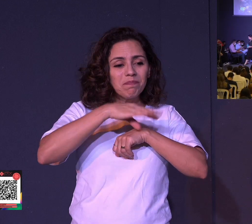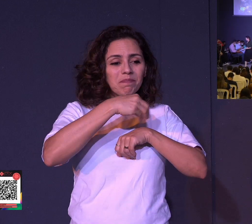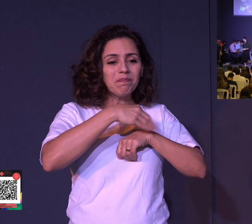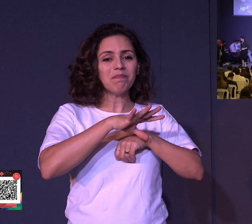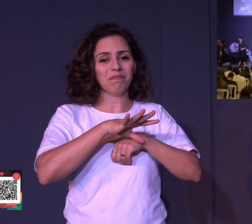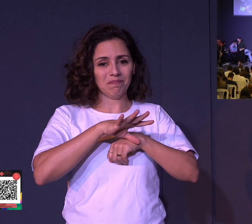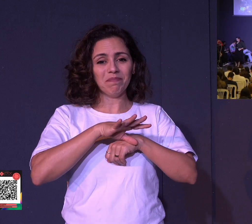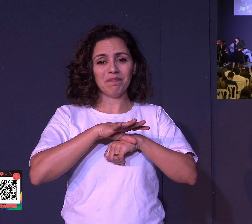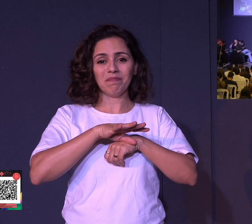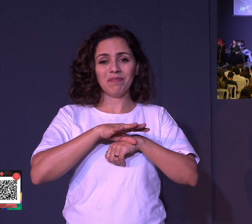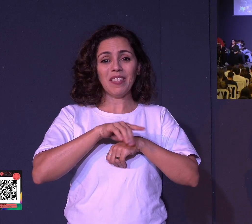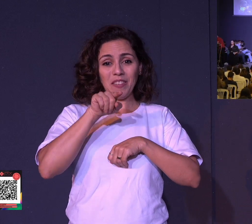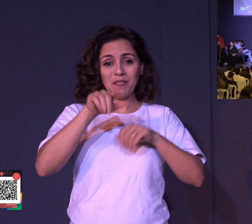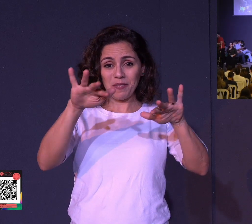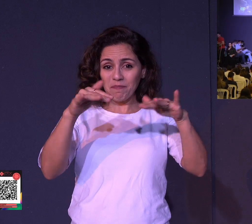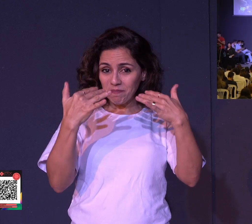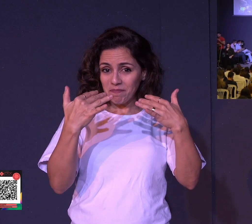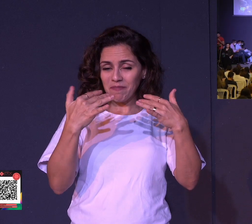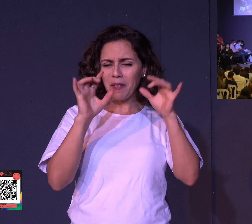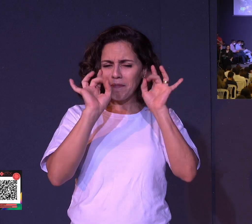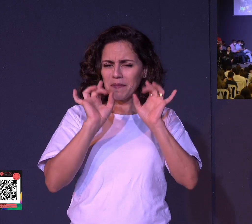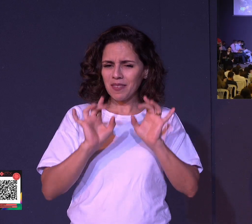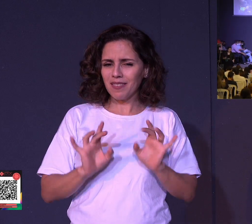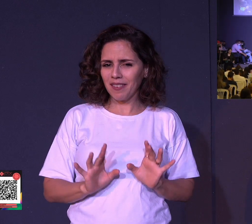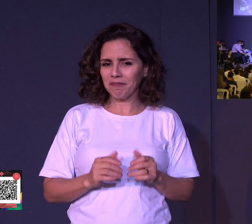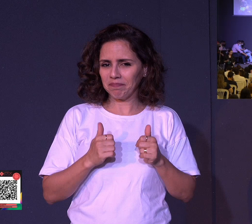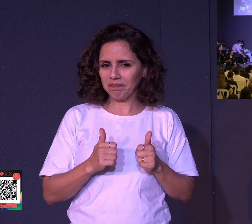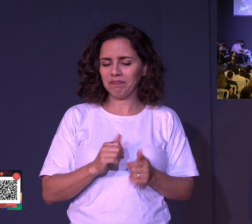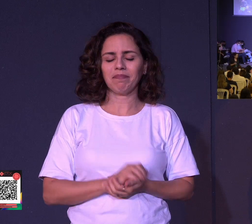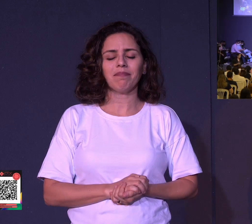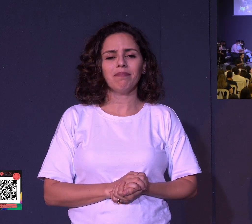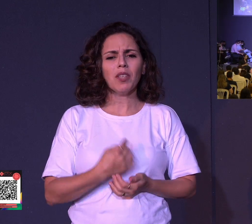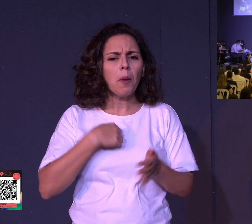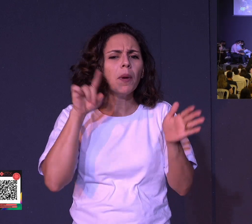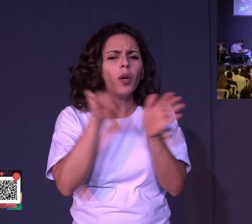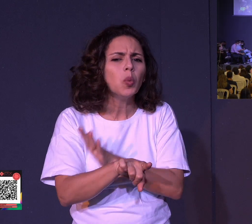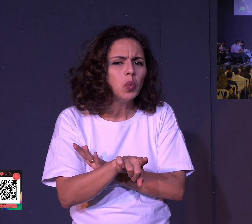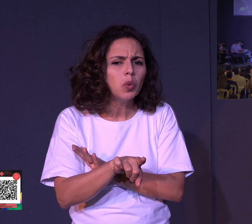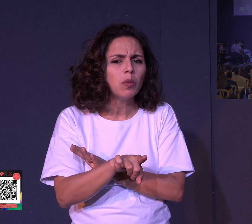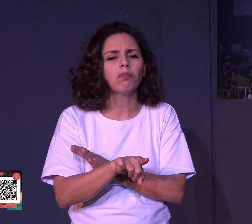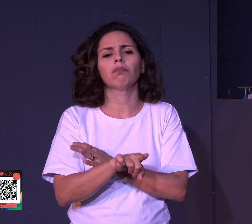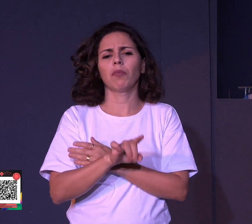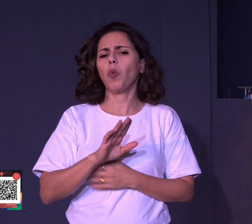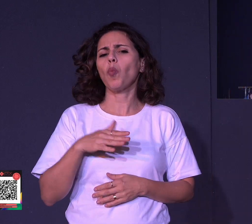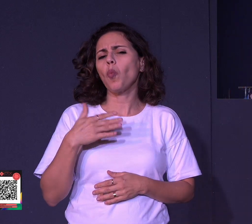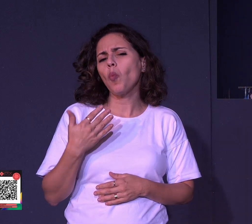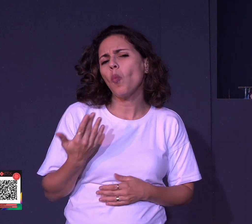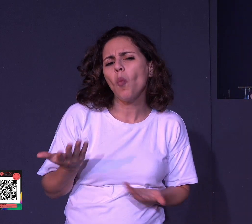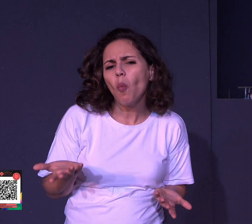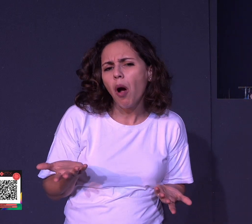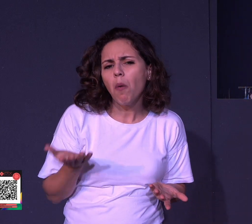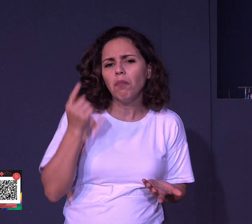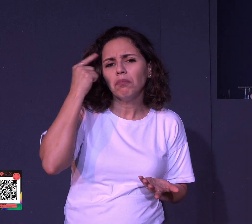mim. E eu preciso iniciar te perguntando: quais são os pensamentos que você tem alimentado? Eu queria te fazer